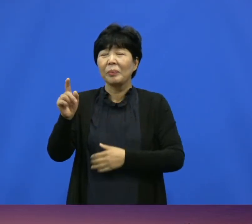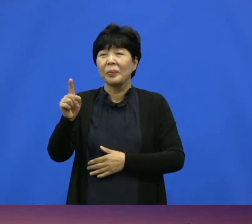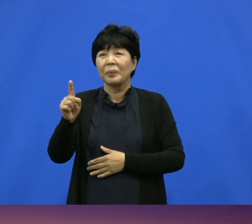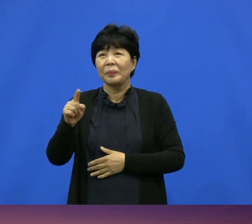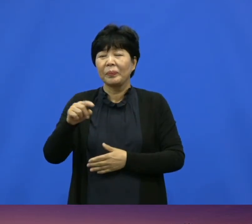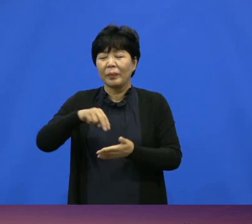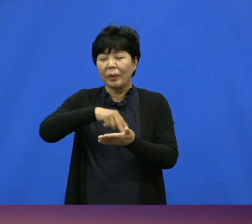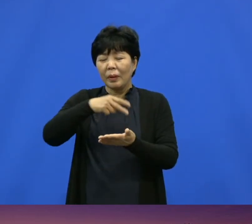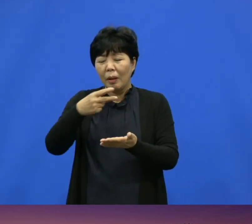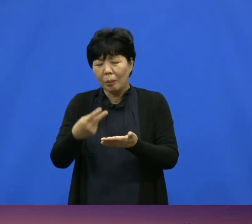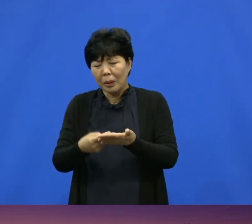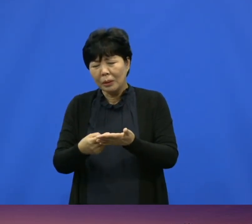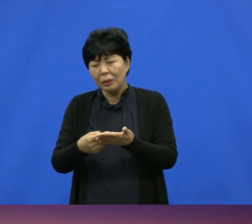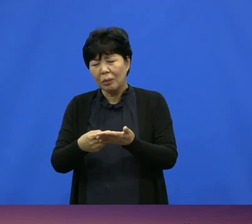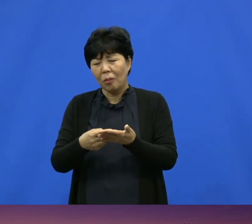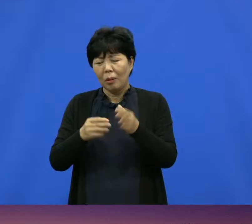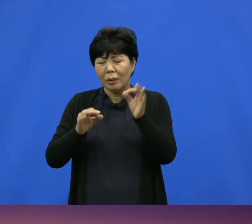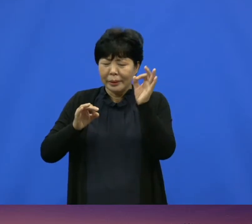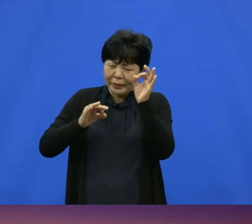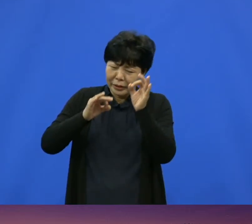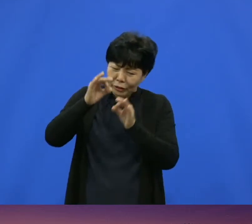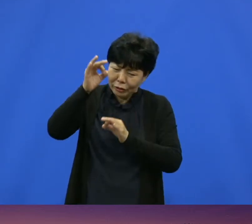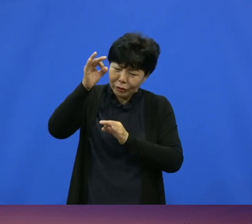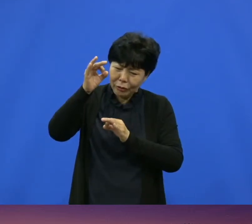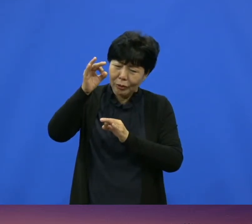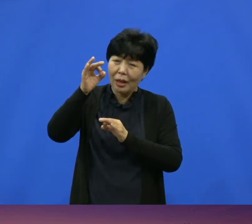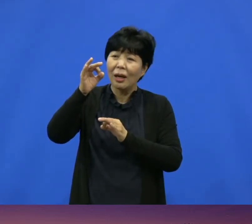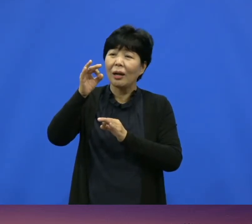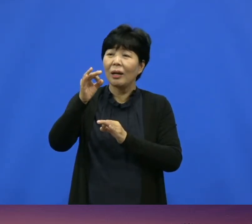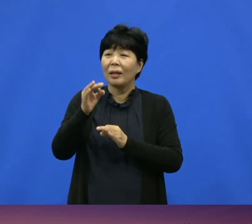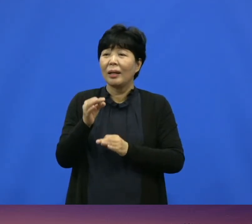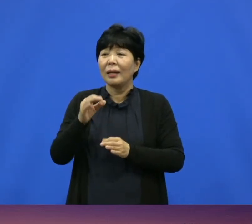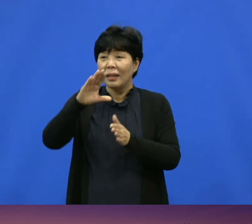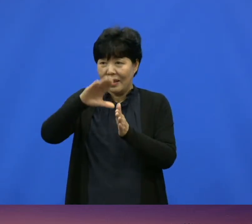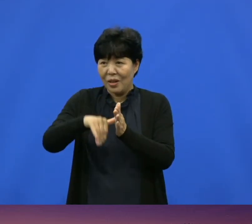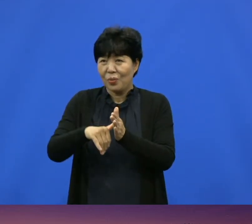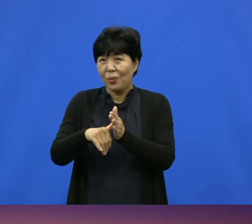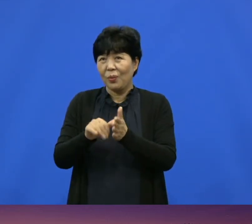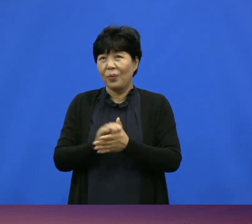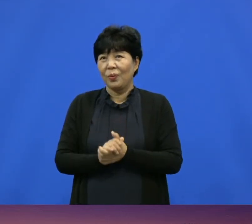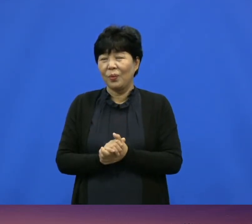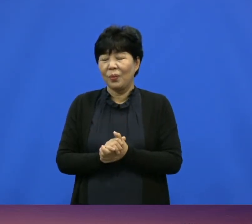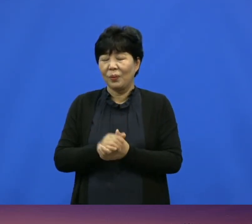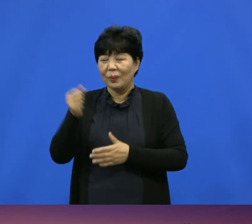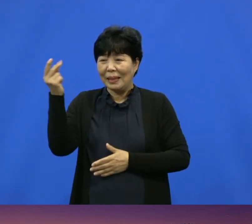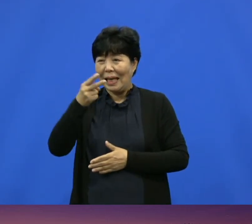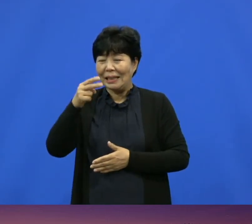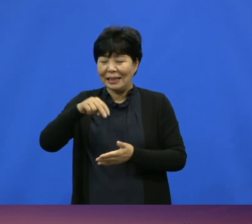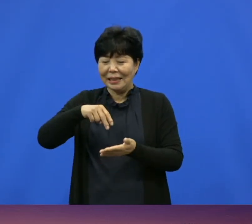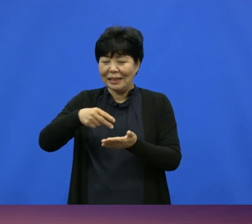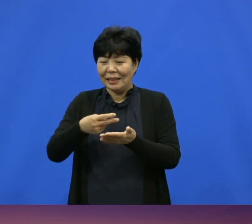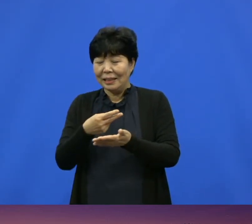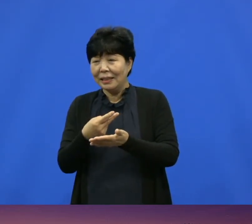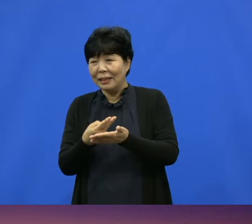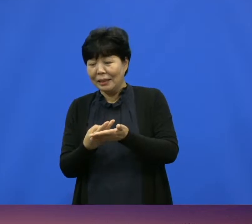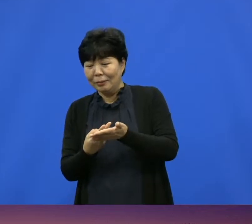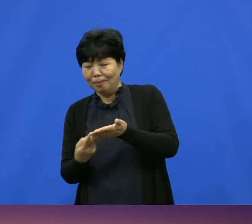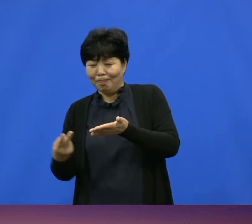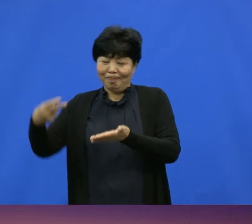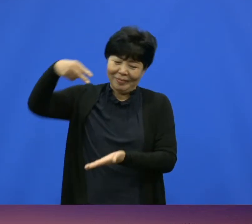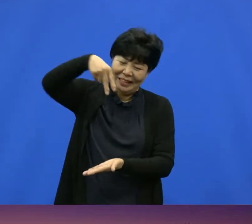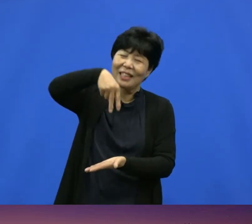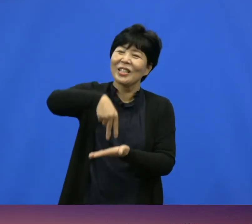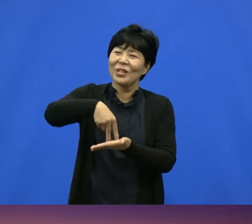넘어지고 깨어져도 아주 넘어지지 않게 할 뿐만 아니라 이렇게 세우셔서 다시 회복시켜 주십니다.